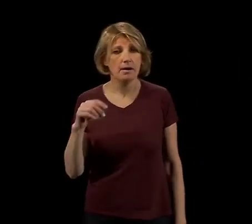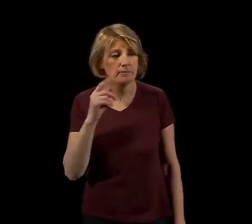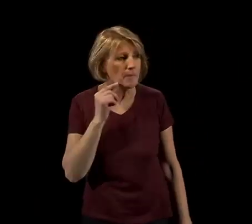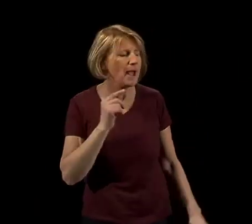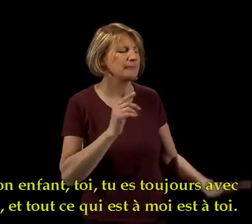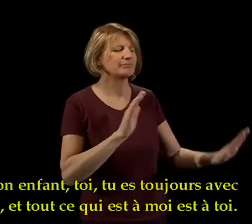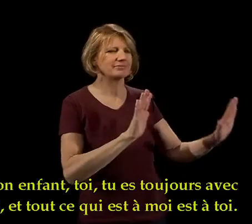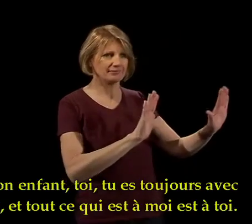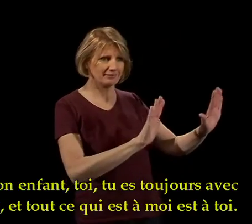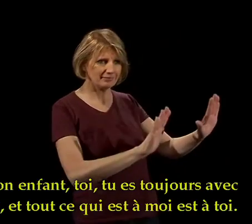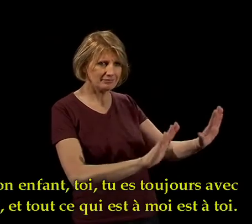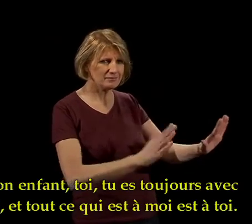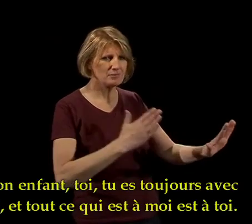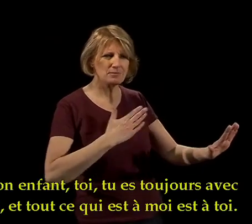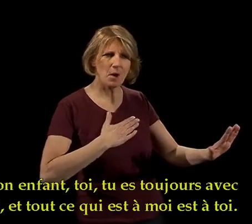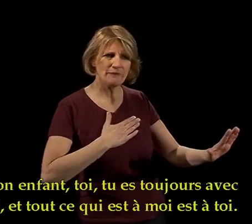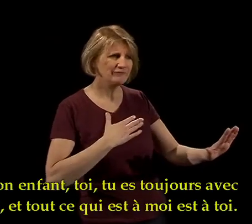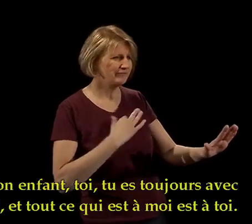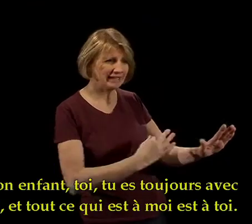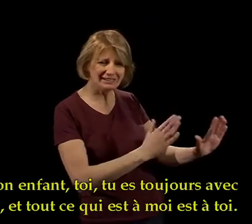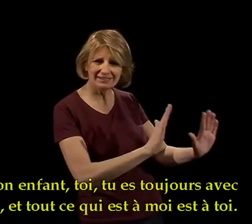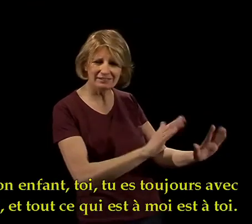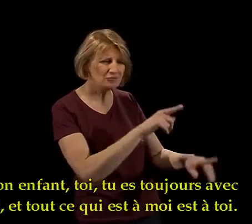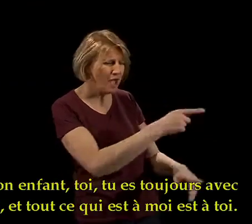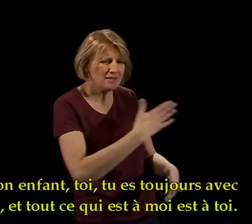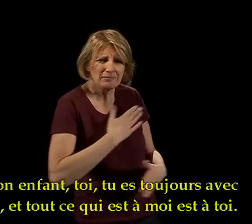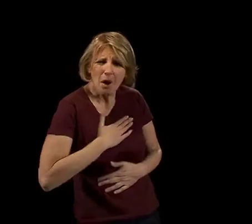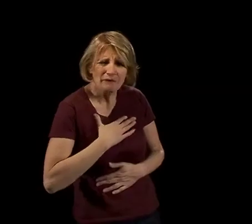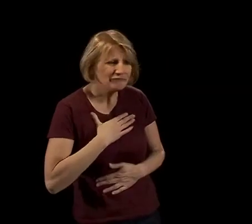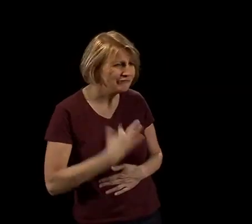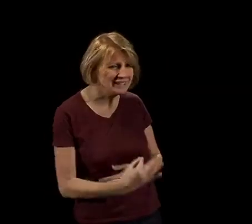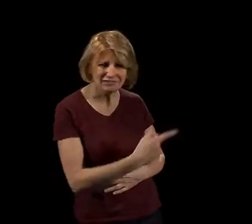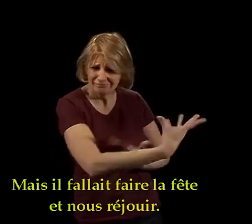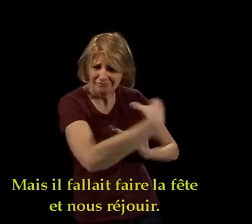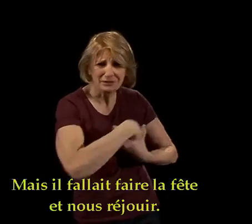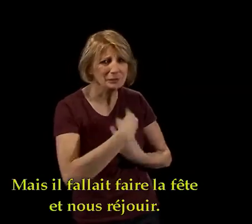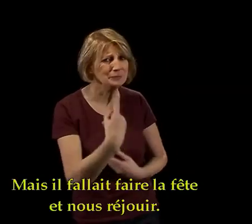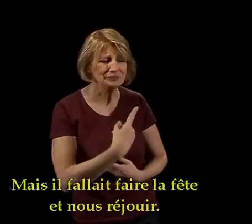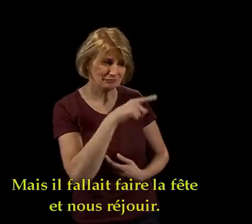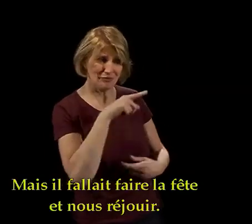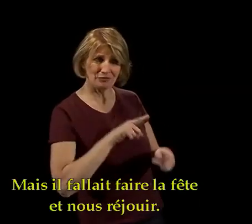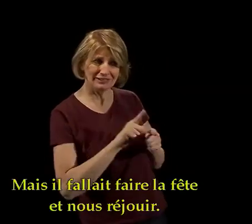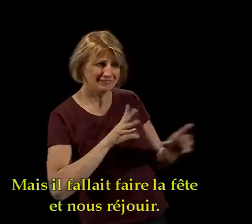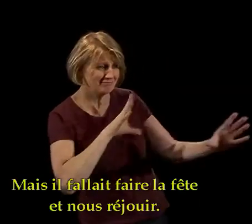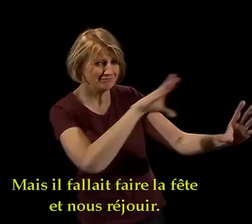Le père lui répond « Mon enfant, toi, tu es toujours avec moi, et tout ce qui est à moi est à